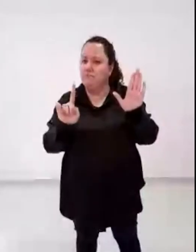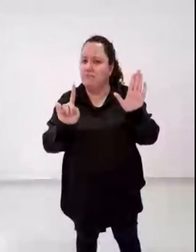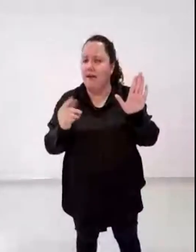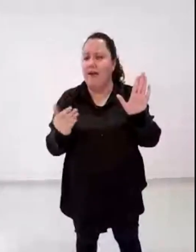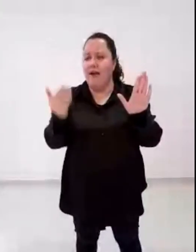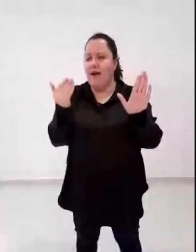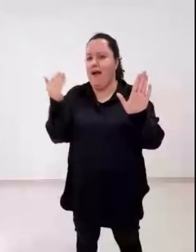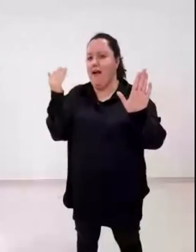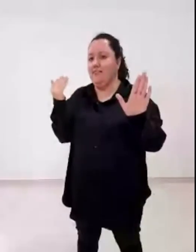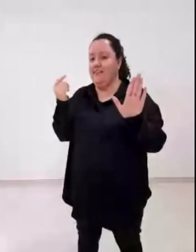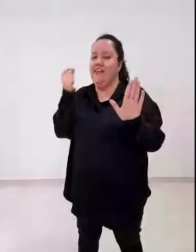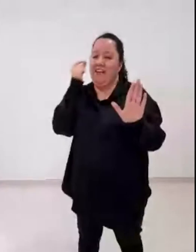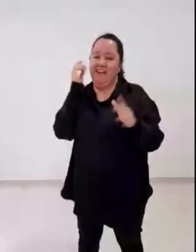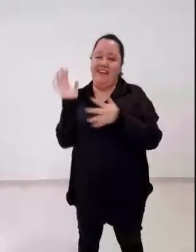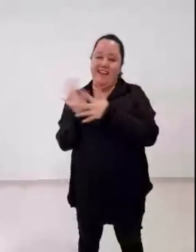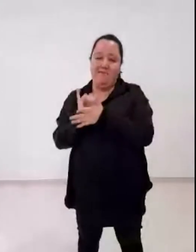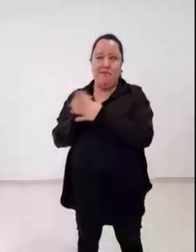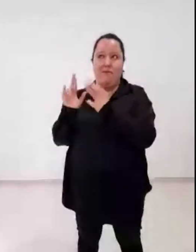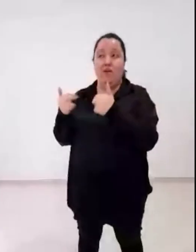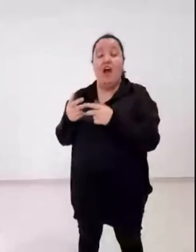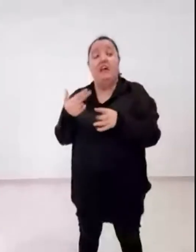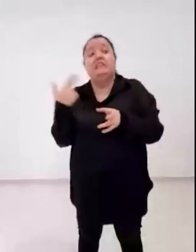y ella